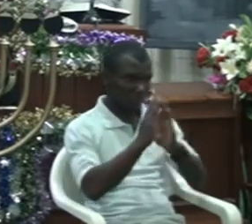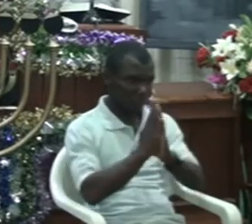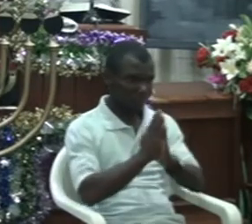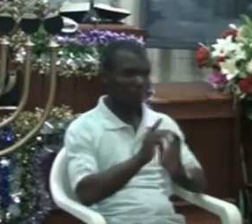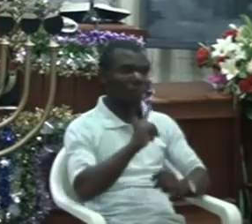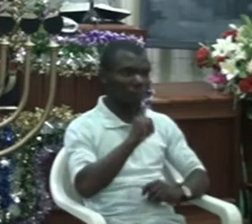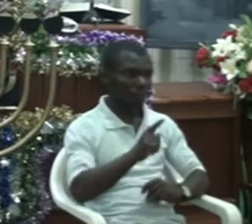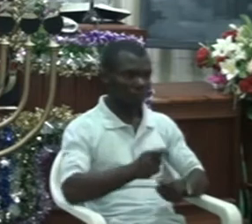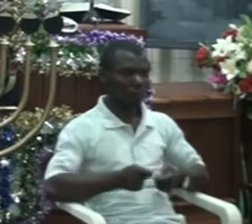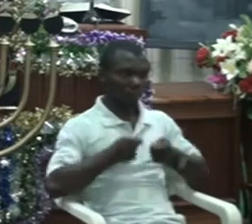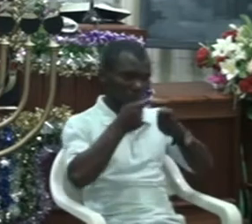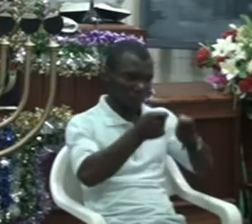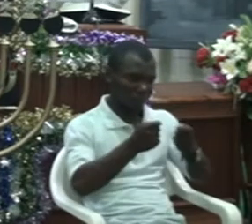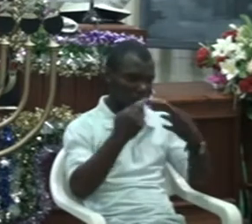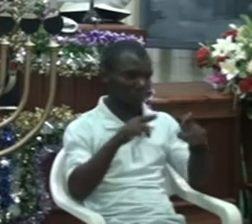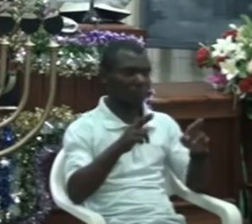ta prière soit exaucée.